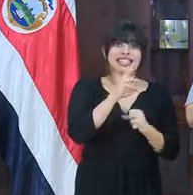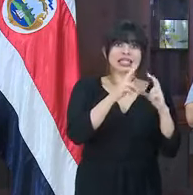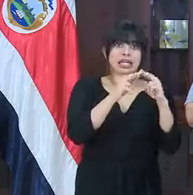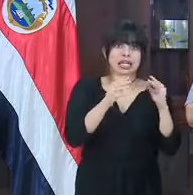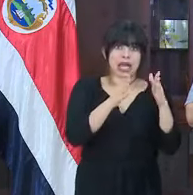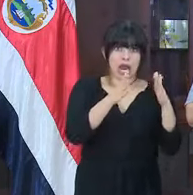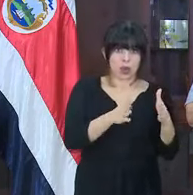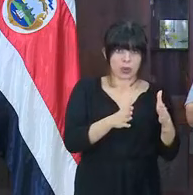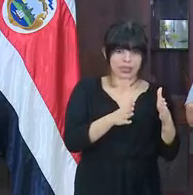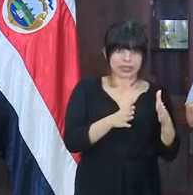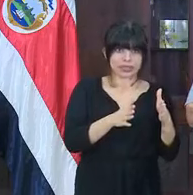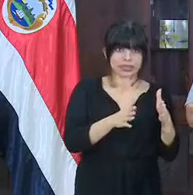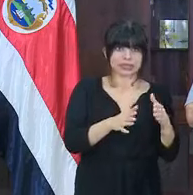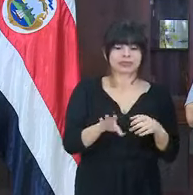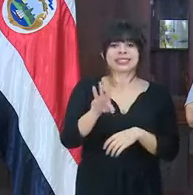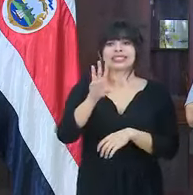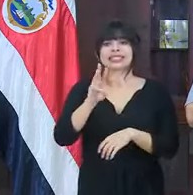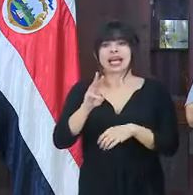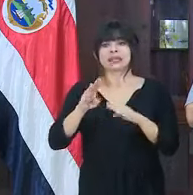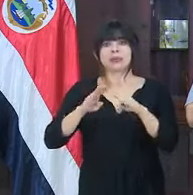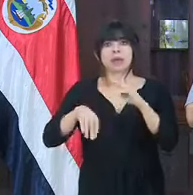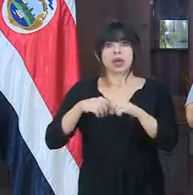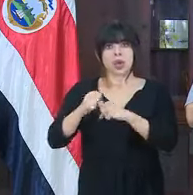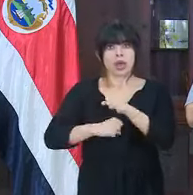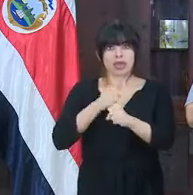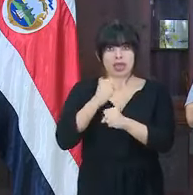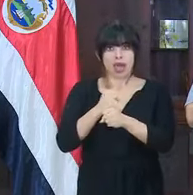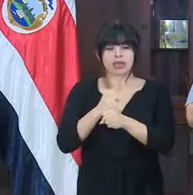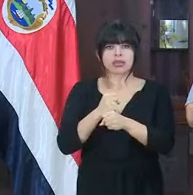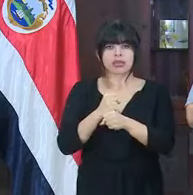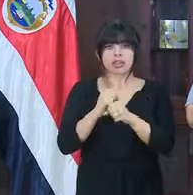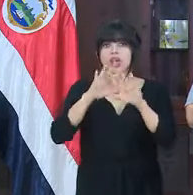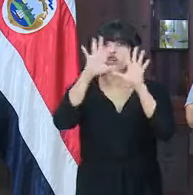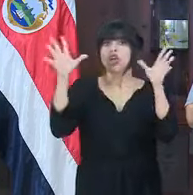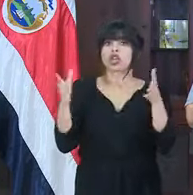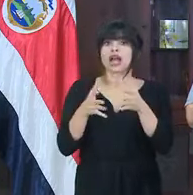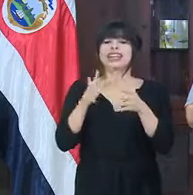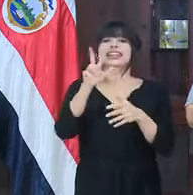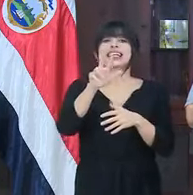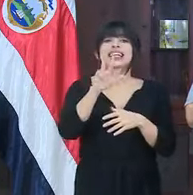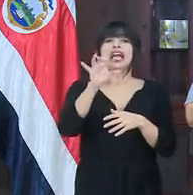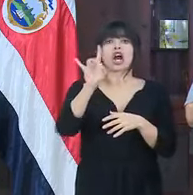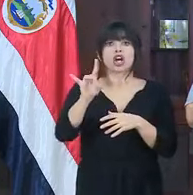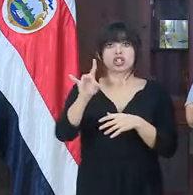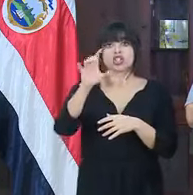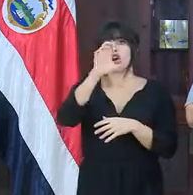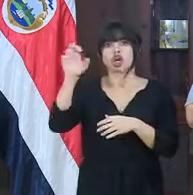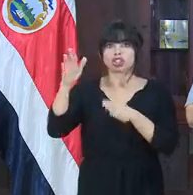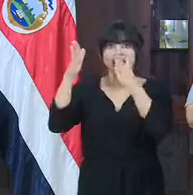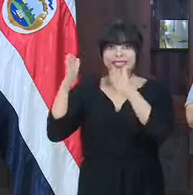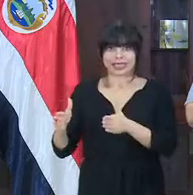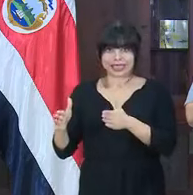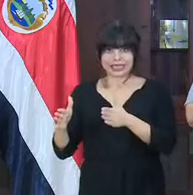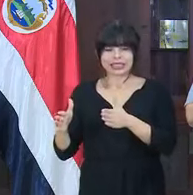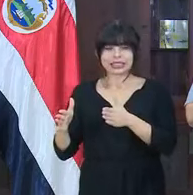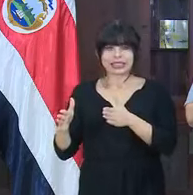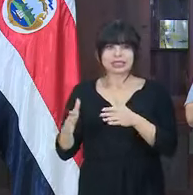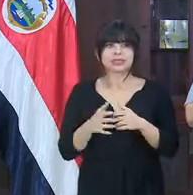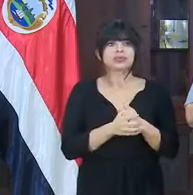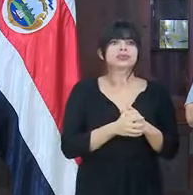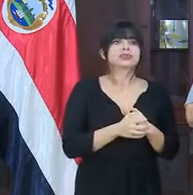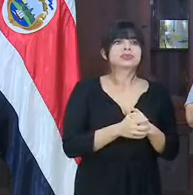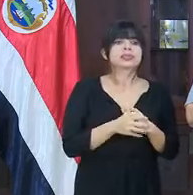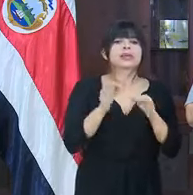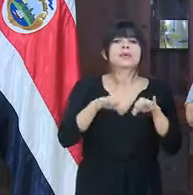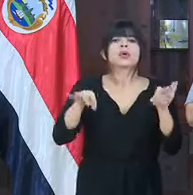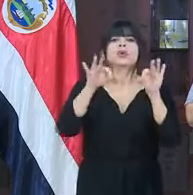nicaragüenses, 6 menores de edad de esta totalidad, es decir, 38 son costarricenses. Aquí lo